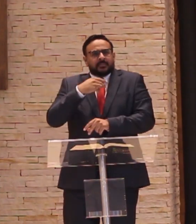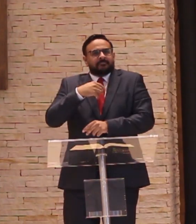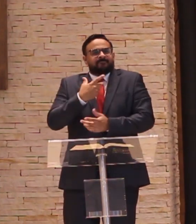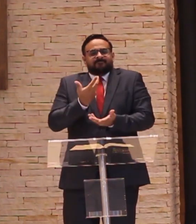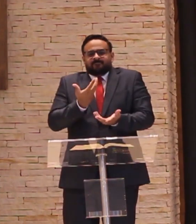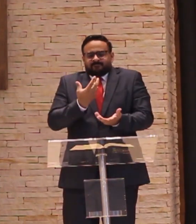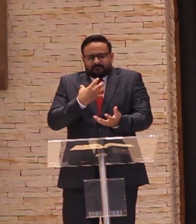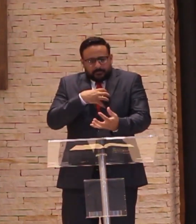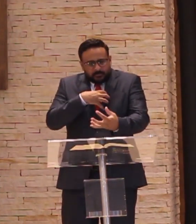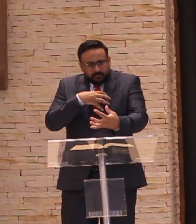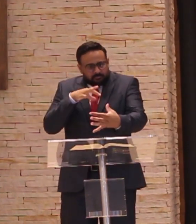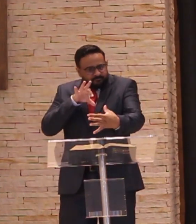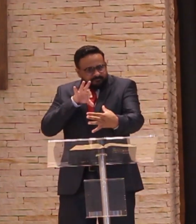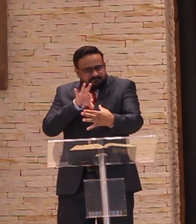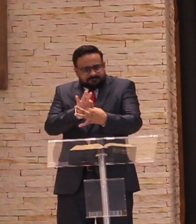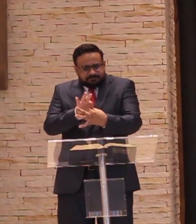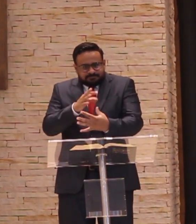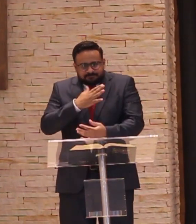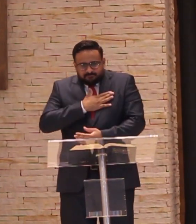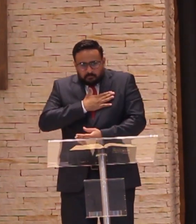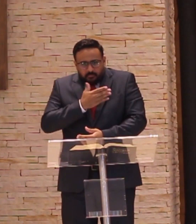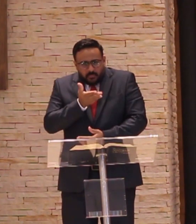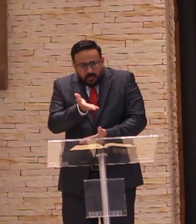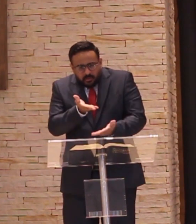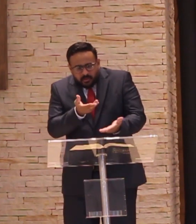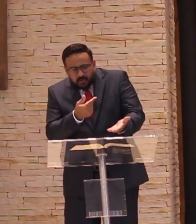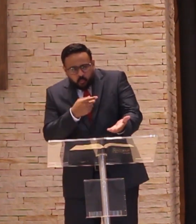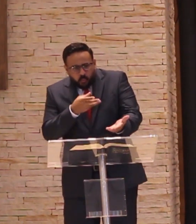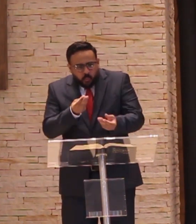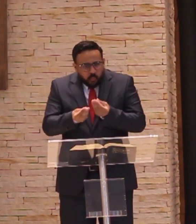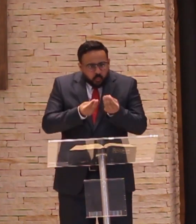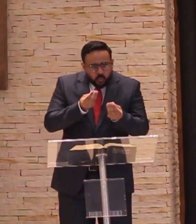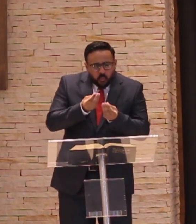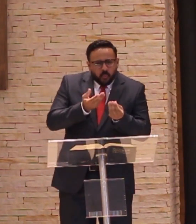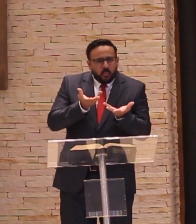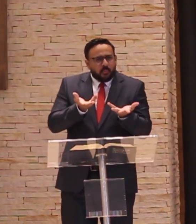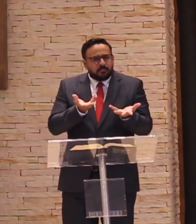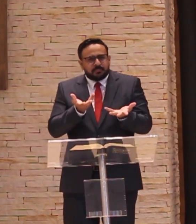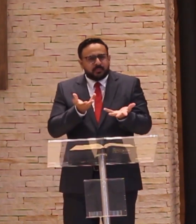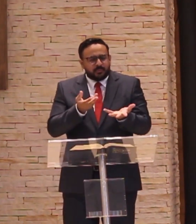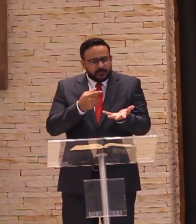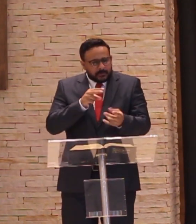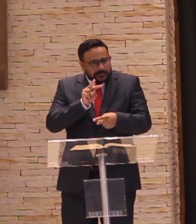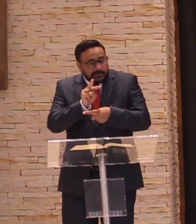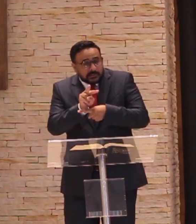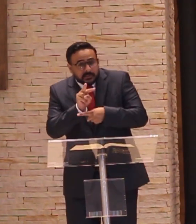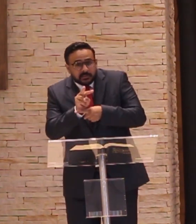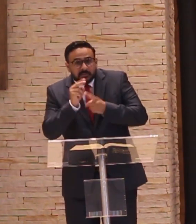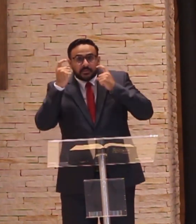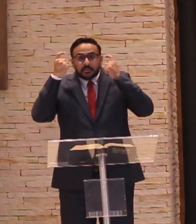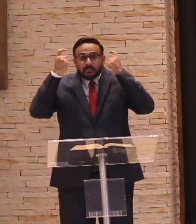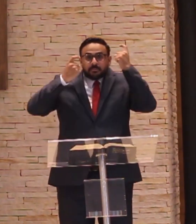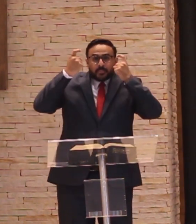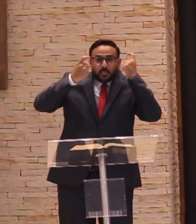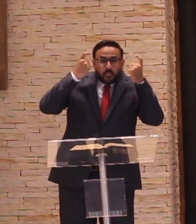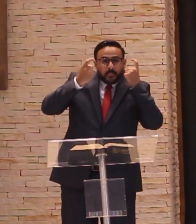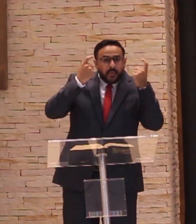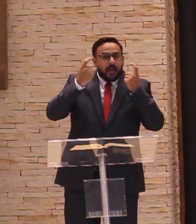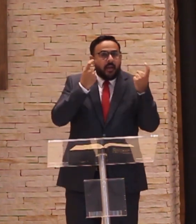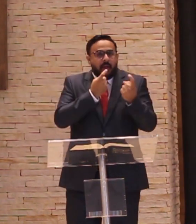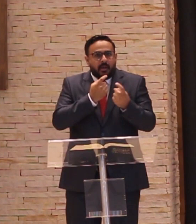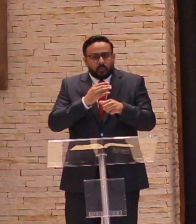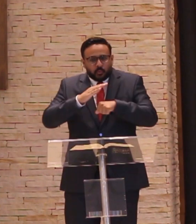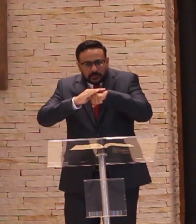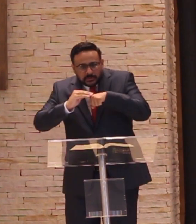torna mãe, a sua vida sofre uma modificação radical. Você se une àquele pequeno ser e se dedica toda a